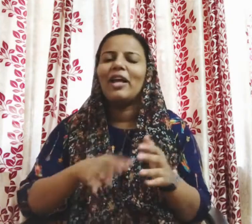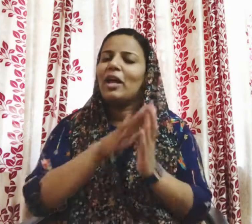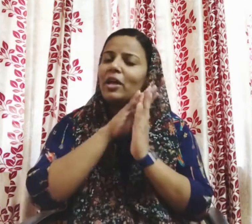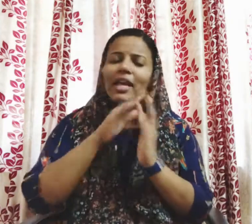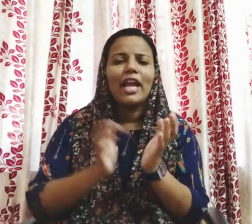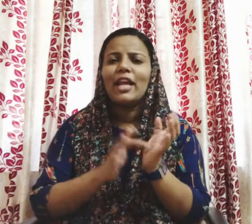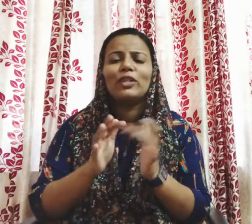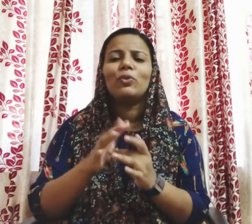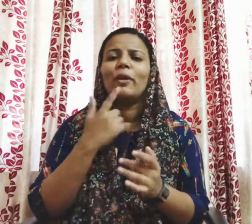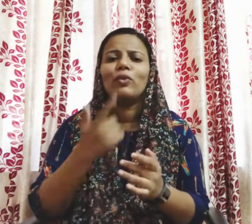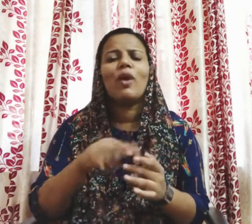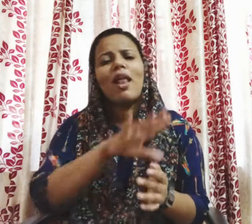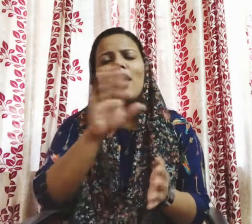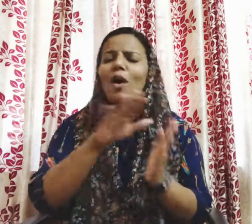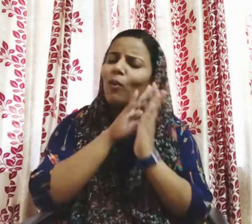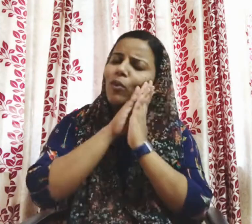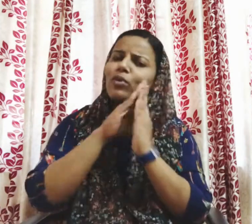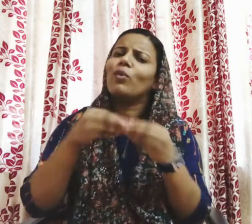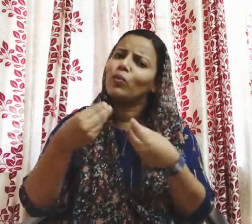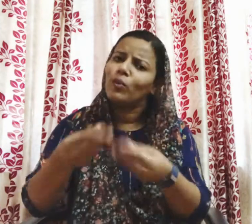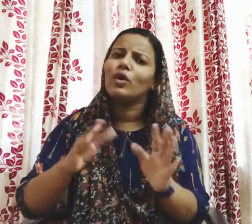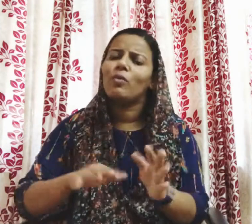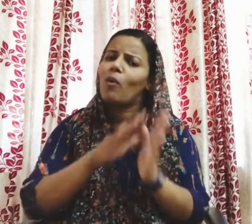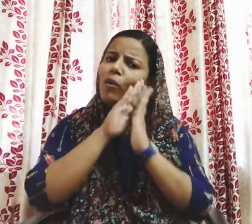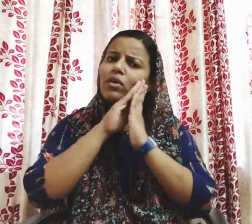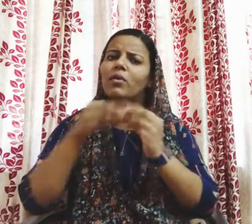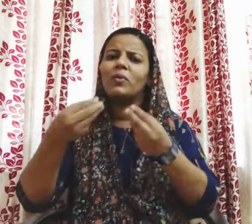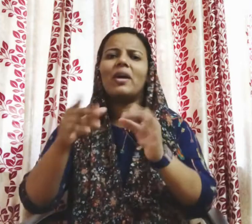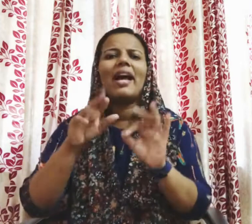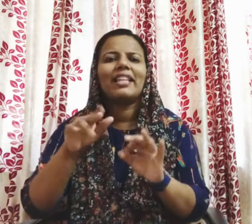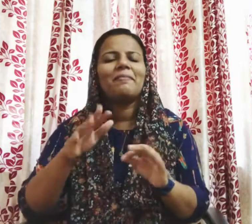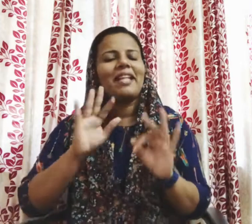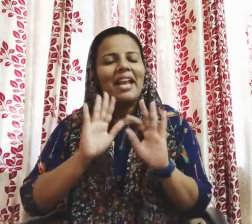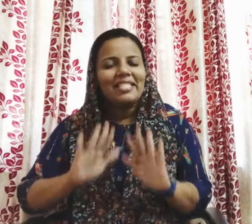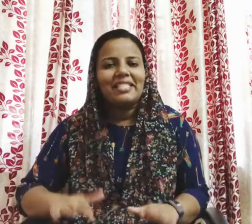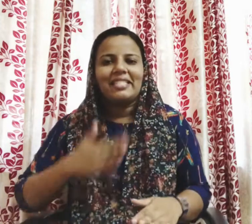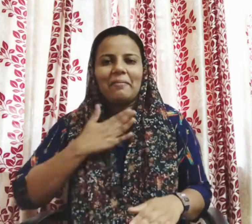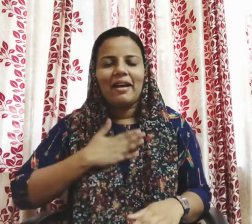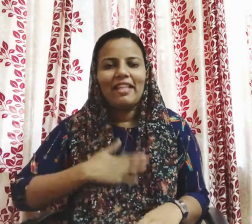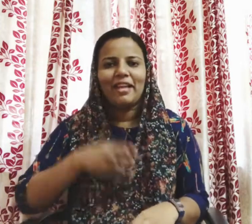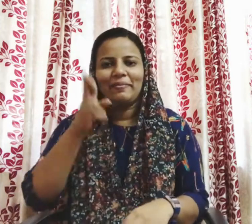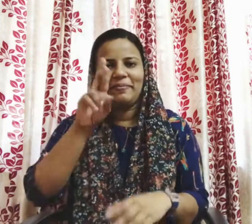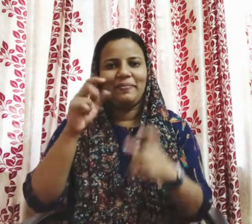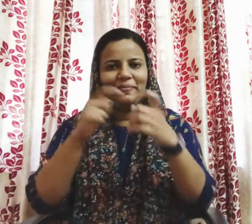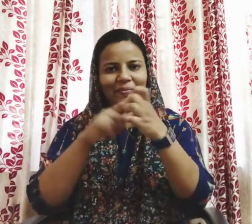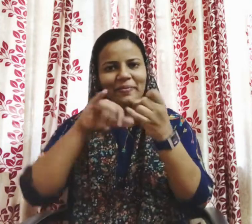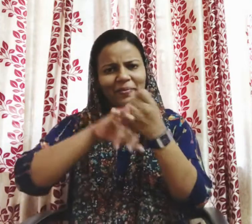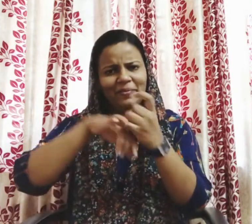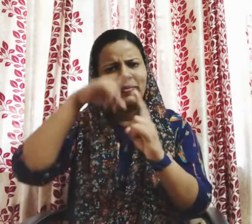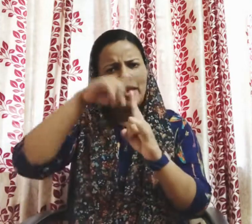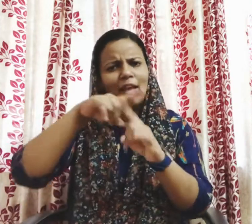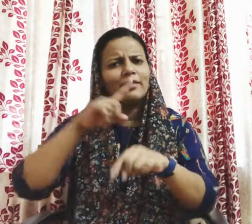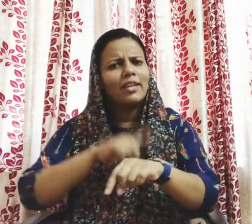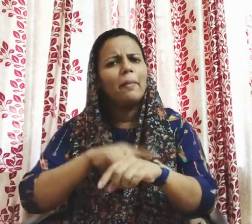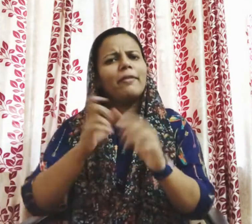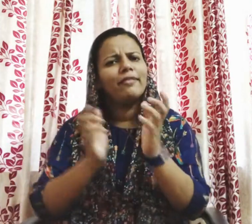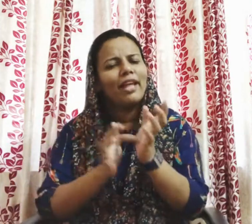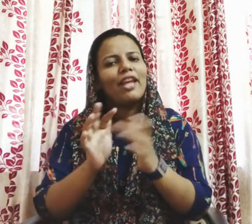പ്രിയനെ ഉറക്കം കൊടുക്കും, ഉറക്കത്തിൽ കൊടുക്കും. ഉറക്കം കൊടുക്കുമെന്ന് പറഞ്ഞാൽ അവന് സ്വസ്ഥമായിട്ടിരിക്കുവാനും റെസ്റ്റ് എടുക്കുവാനുമുള്ള